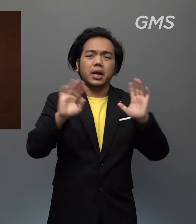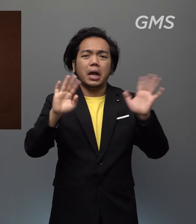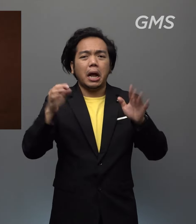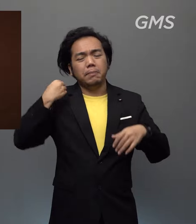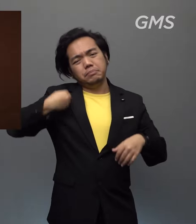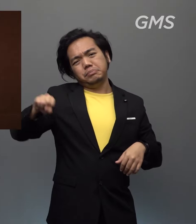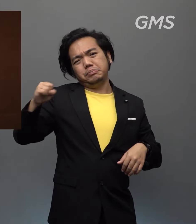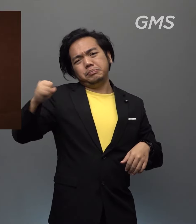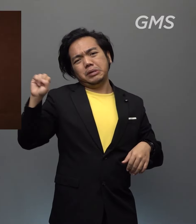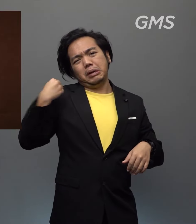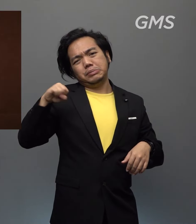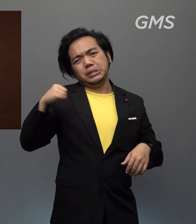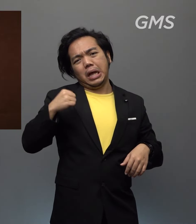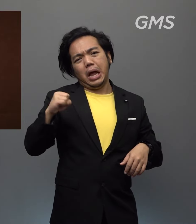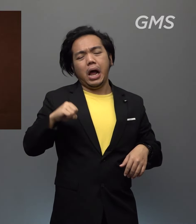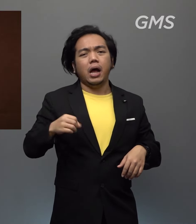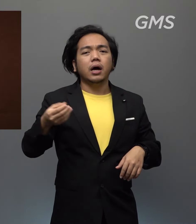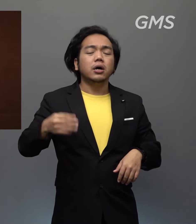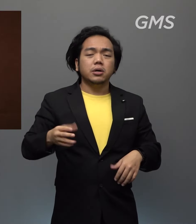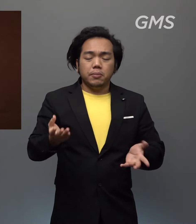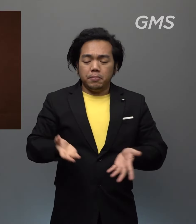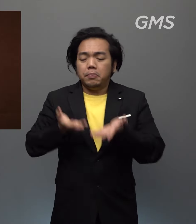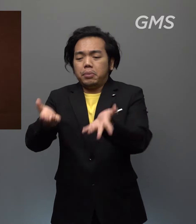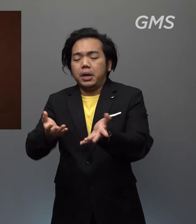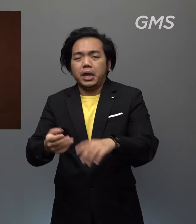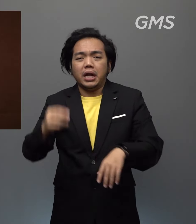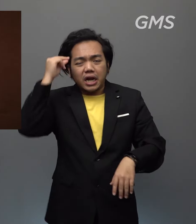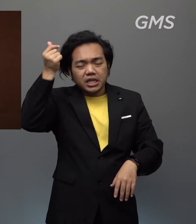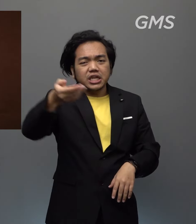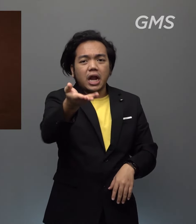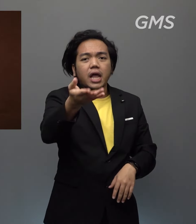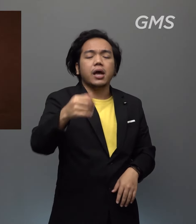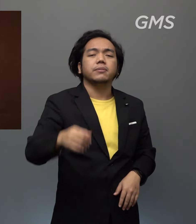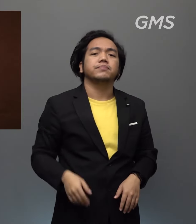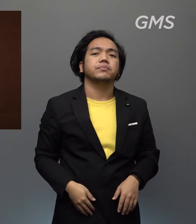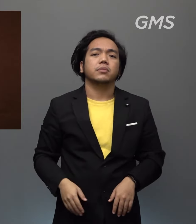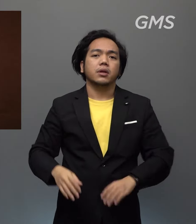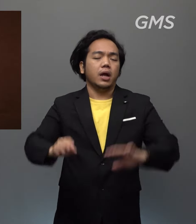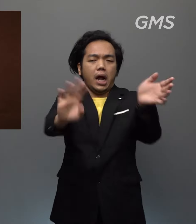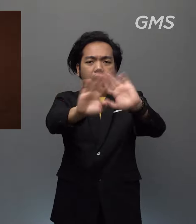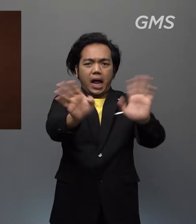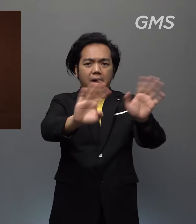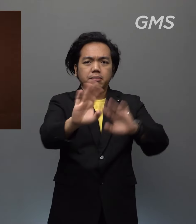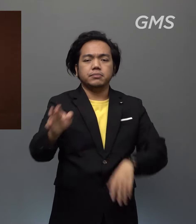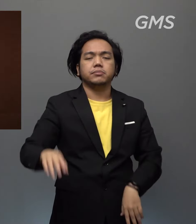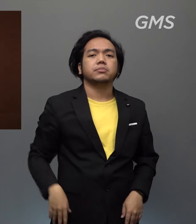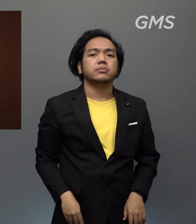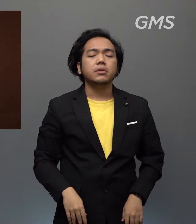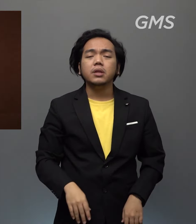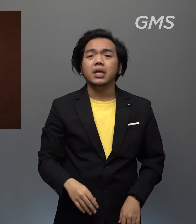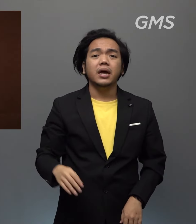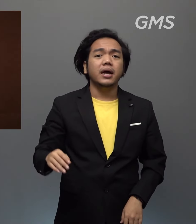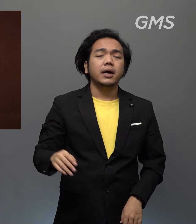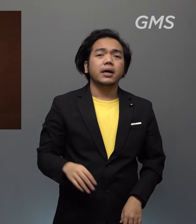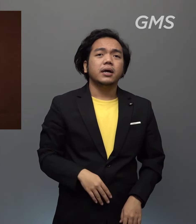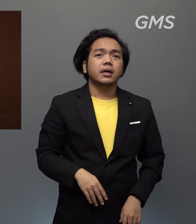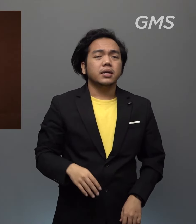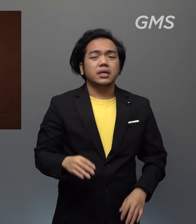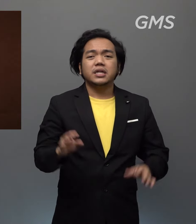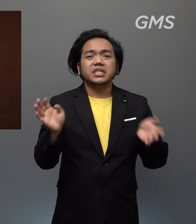Bahwa ketika Tuhan menyatakan mimpi dan kerinduan hatinya di dalam hidupmu, lalu kita jangan seperti reaksi Gideon yang telah kita baca.